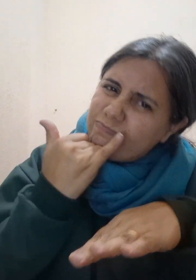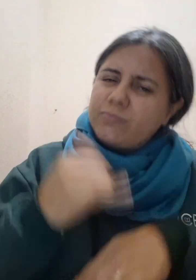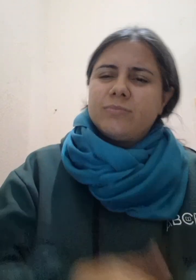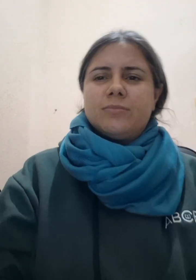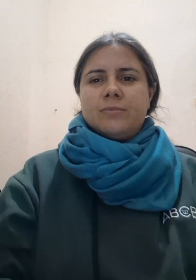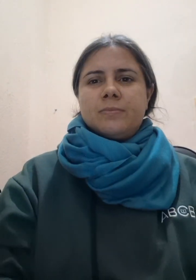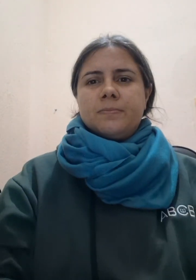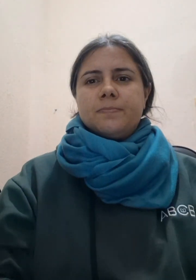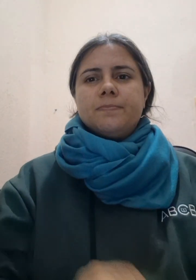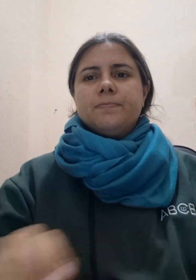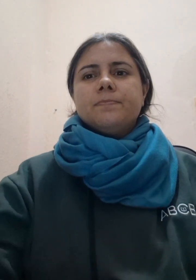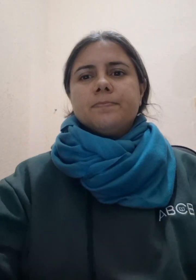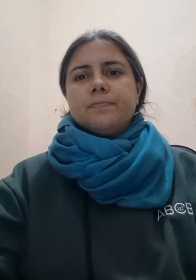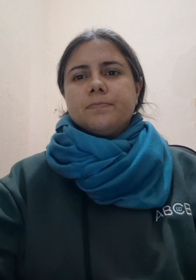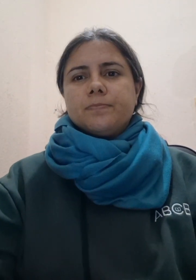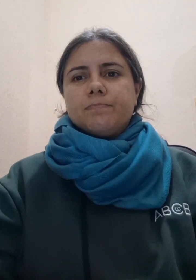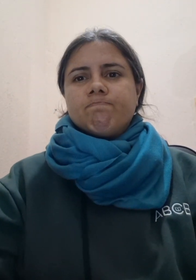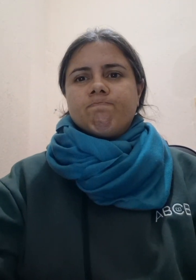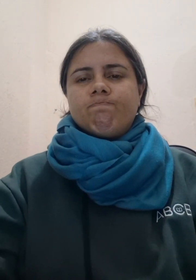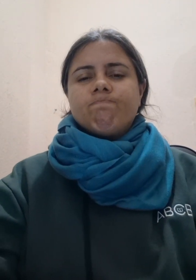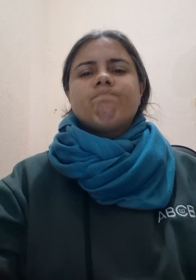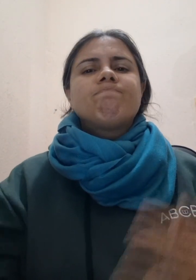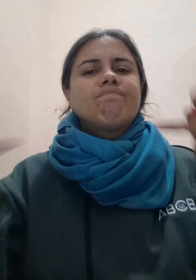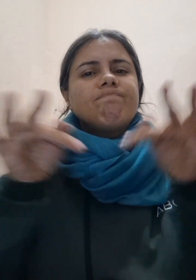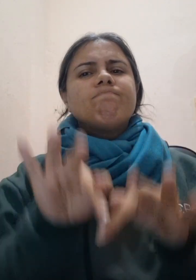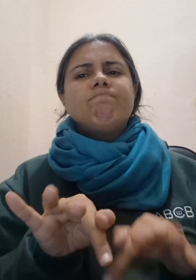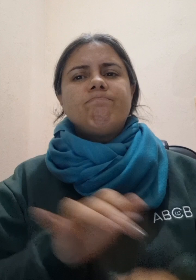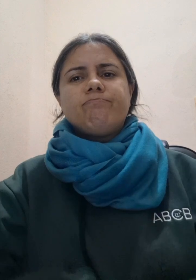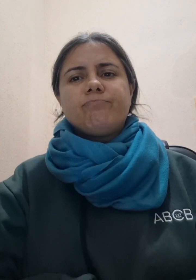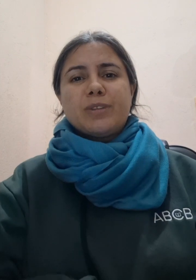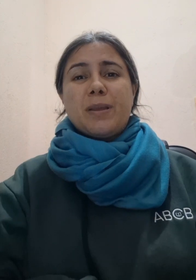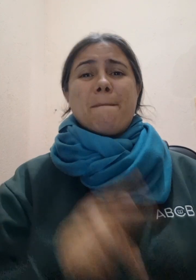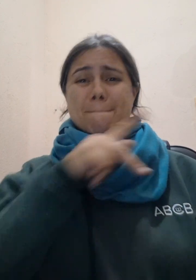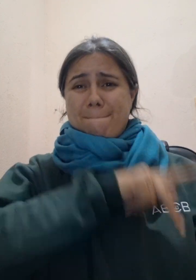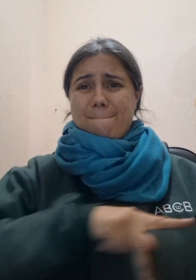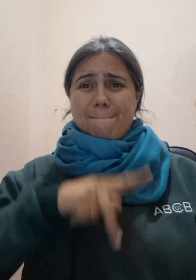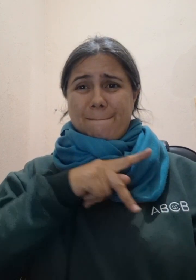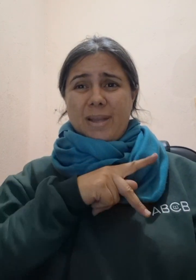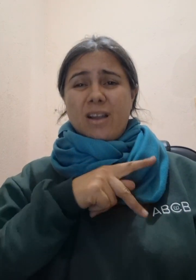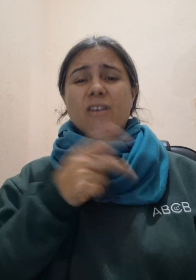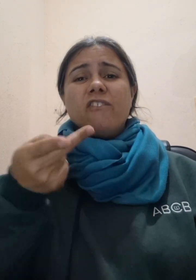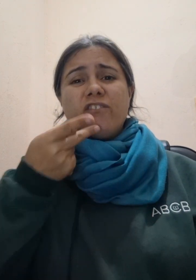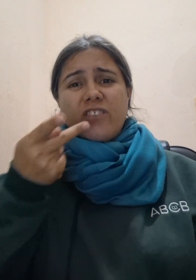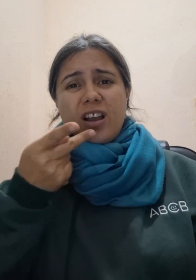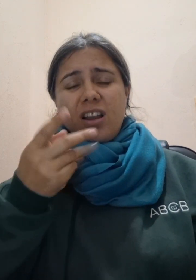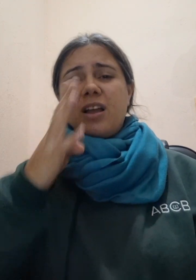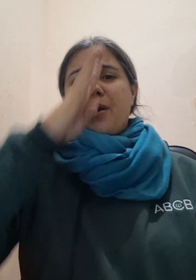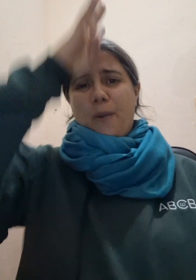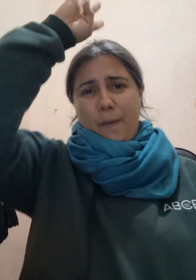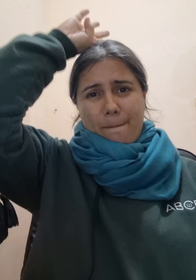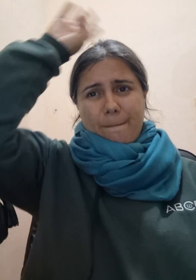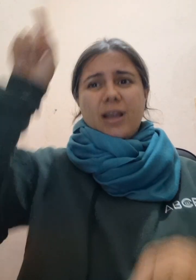e na cinza, falei coisas erradas, não conhecia nada. Eu me humilho e me arrependo no pó, me